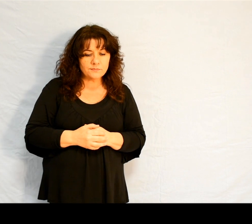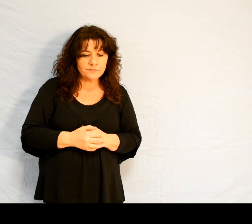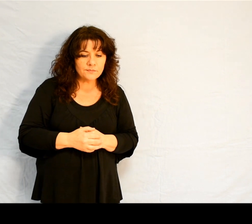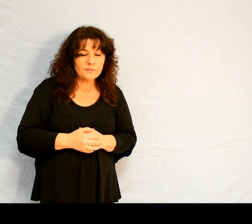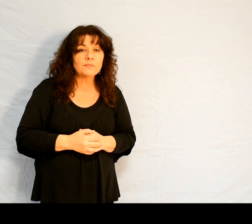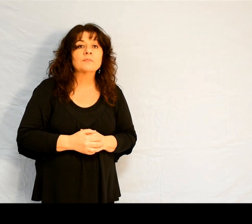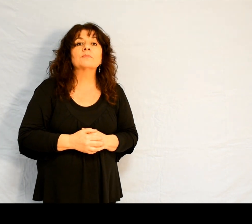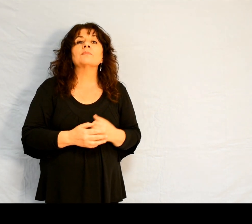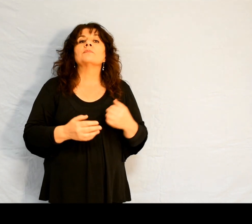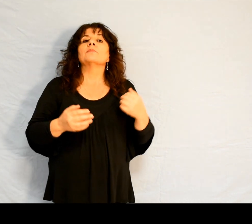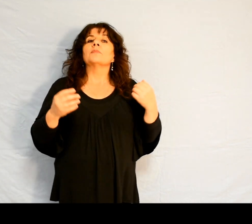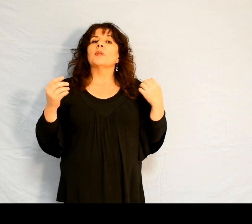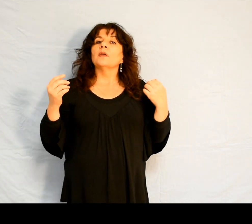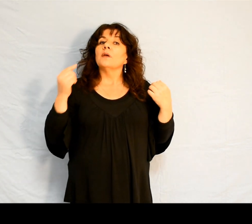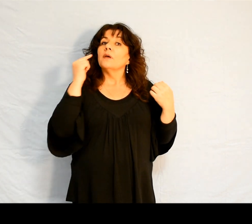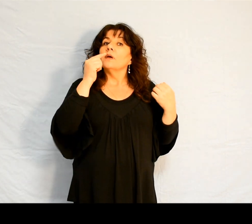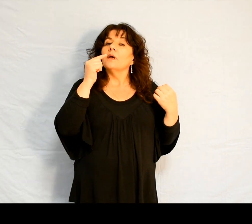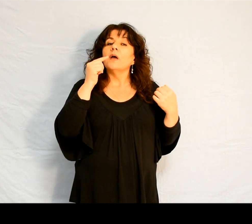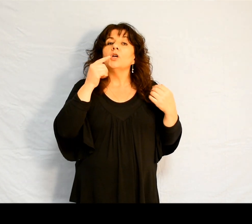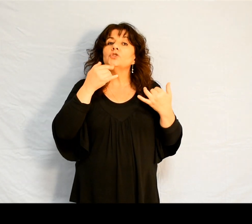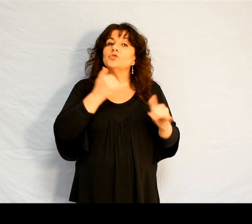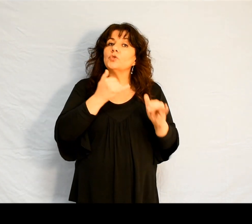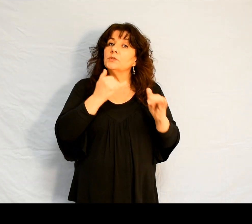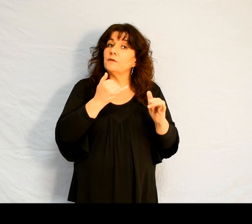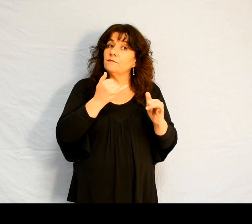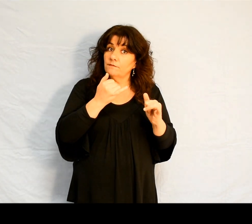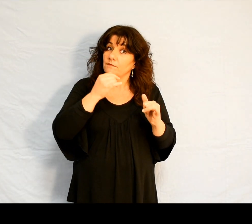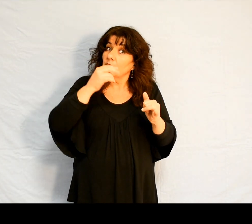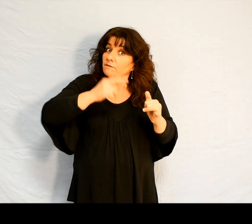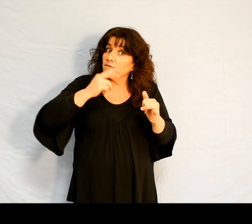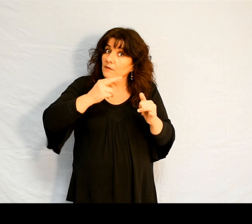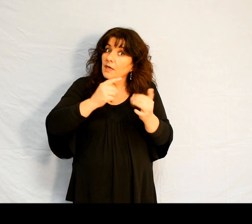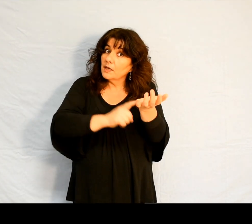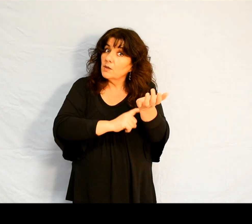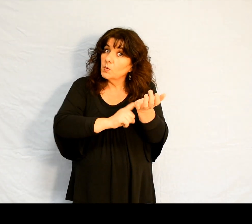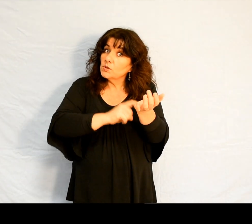Il était en effet de la maison et de la lignée de David.